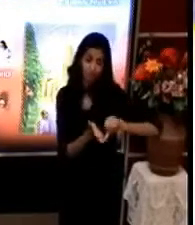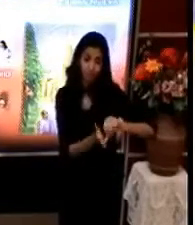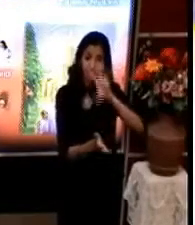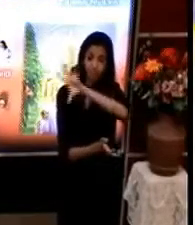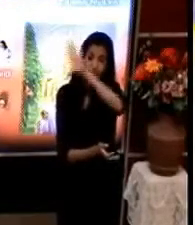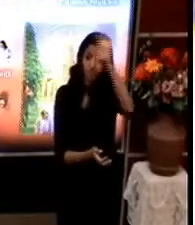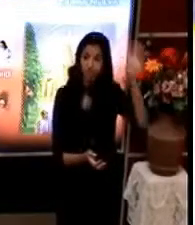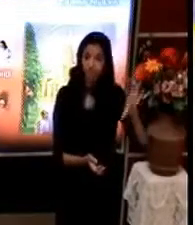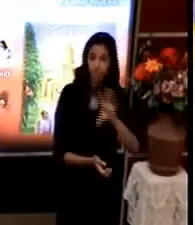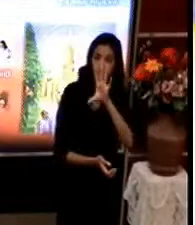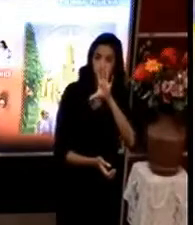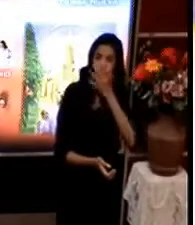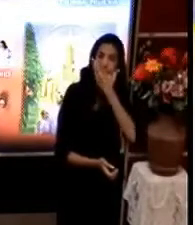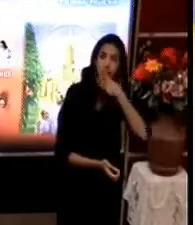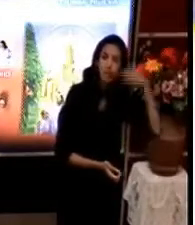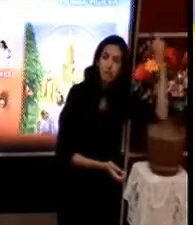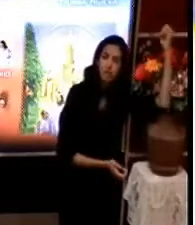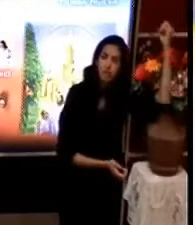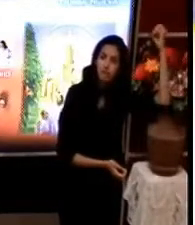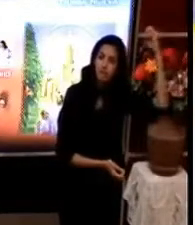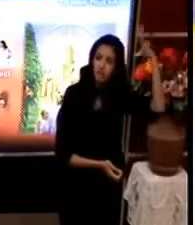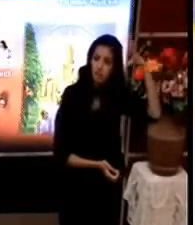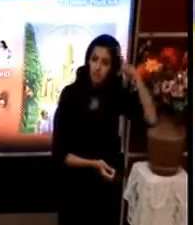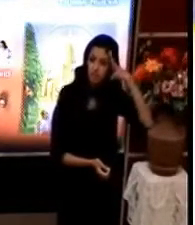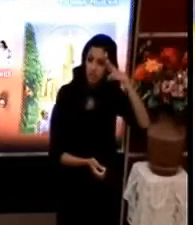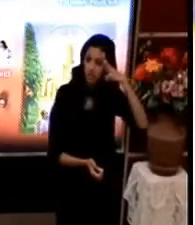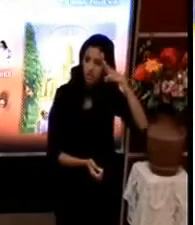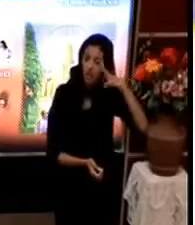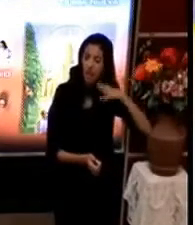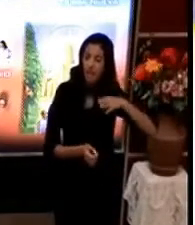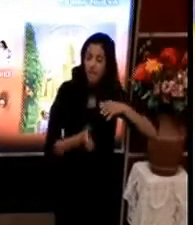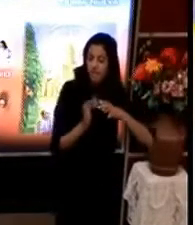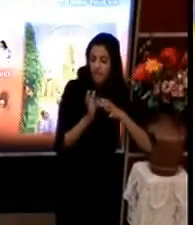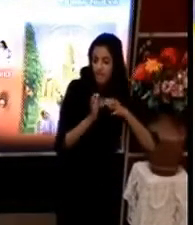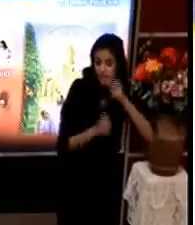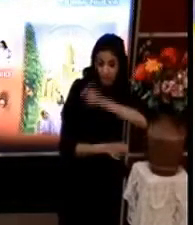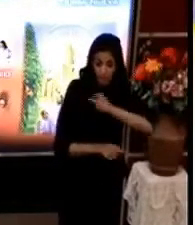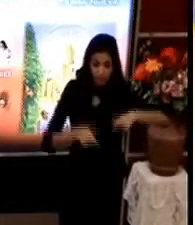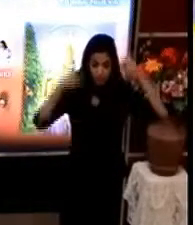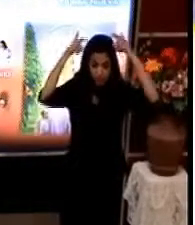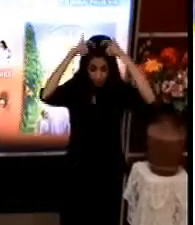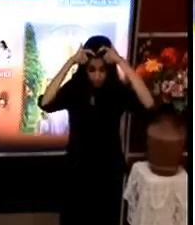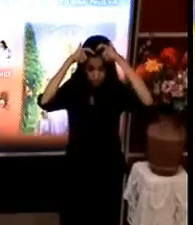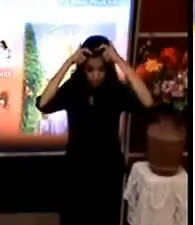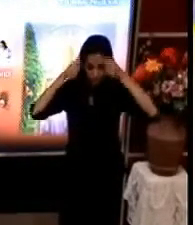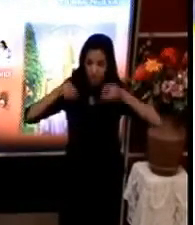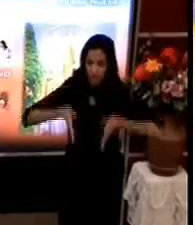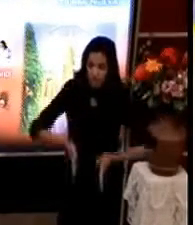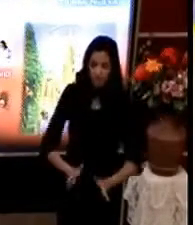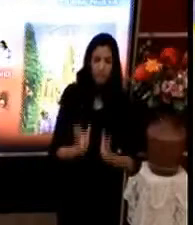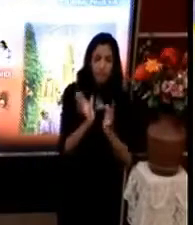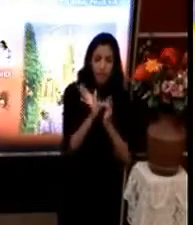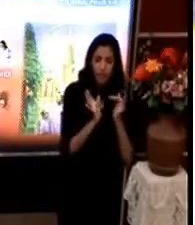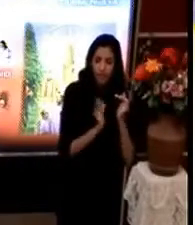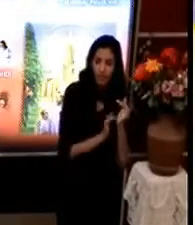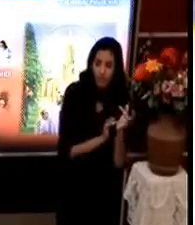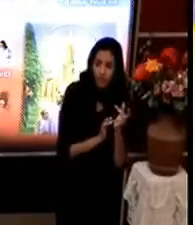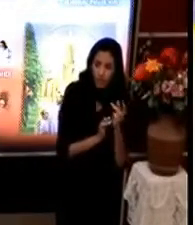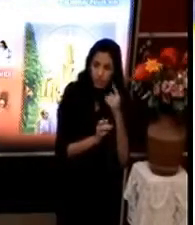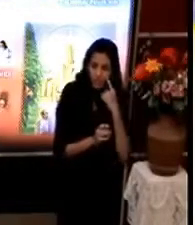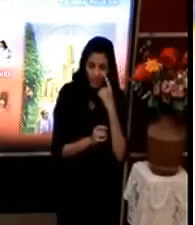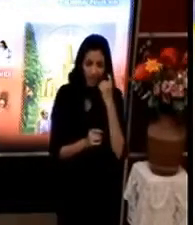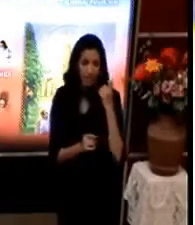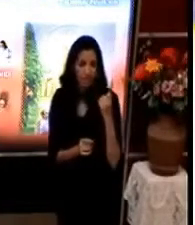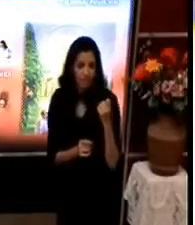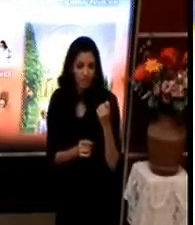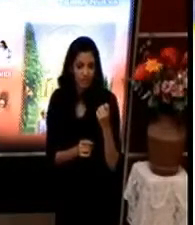reyes al resplandor de tu nacimiento. A través de la historia el Señor anheló que esta promesa se